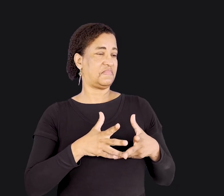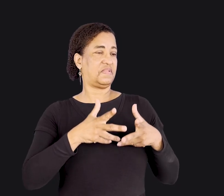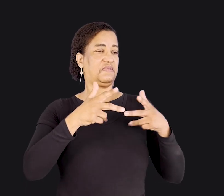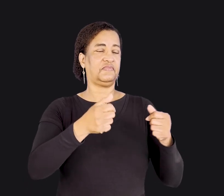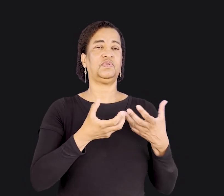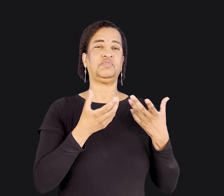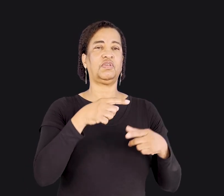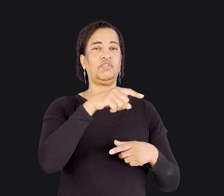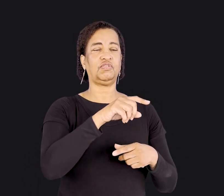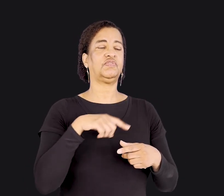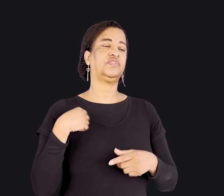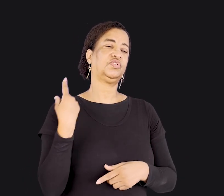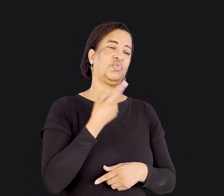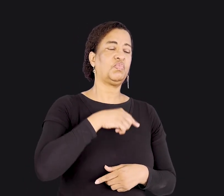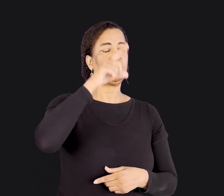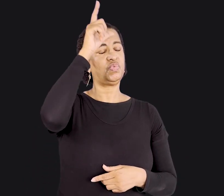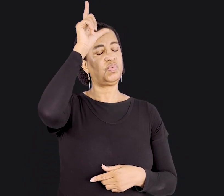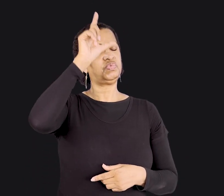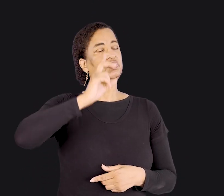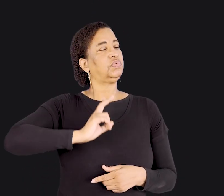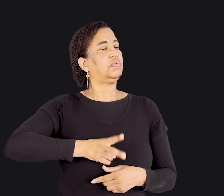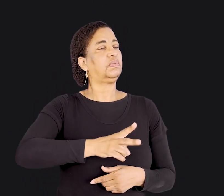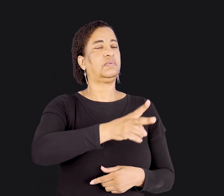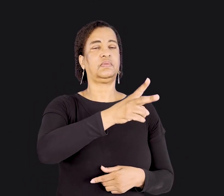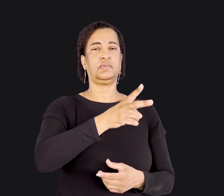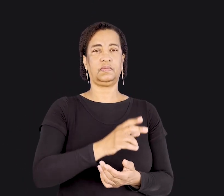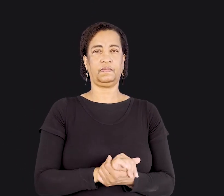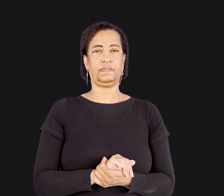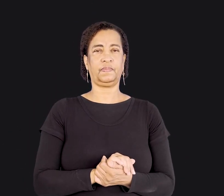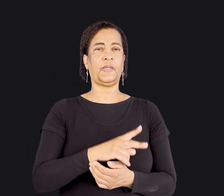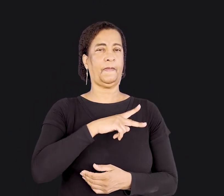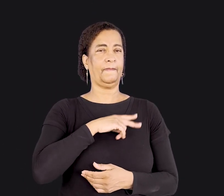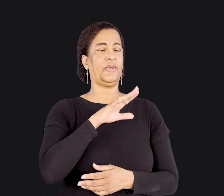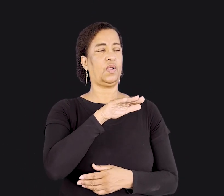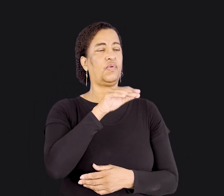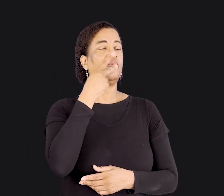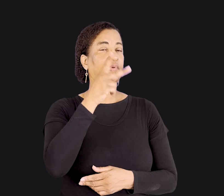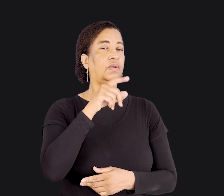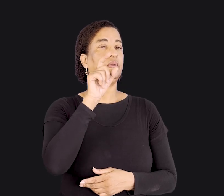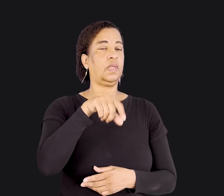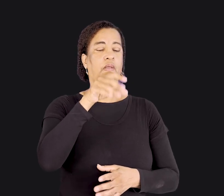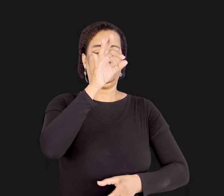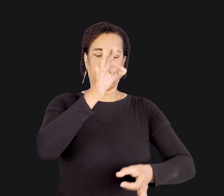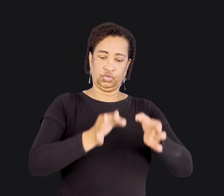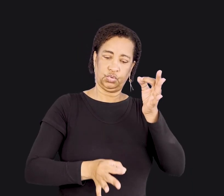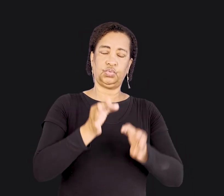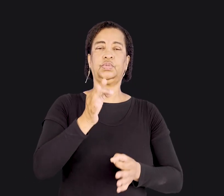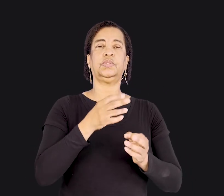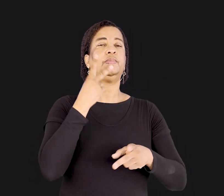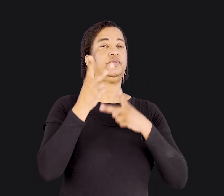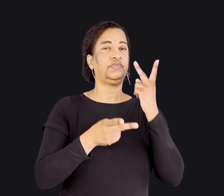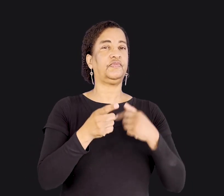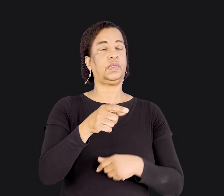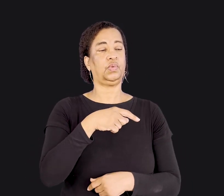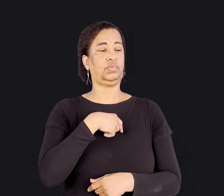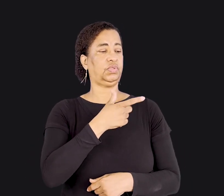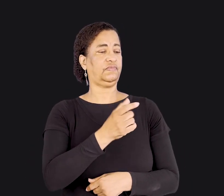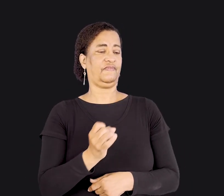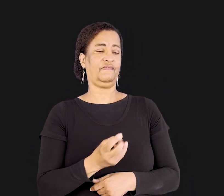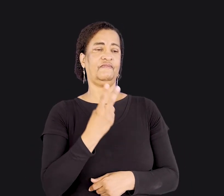rapaz. Queremos que você seja o nosso líder para sempre. Paulo chamou isso de julgamento e disse que para ele isso não tinha